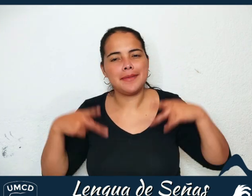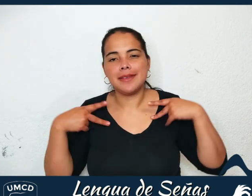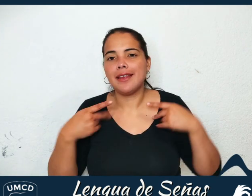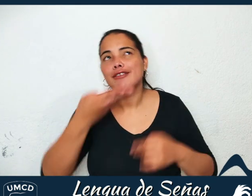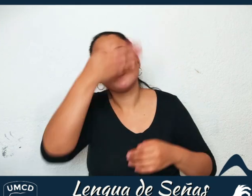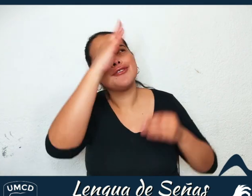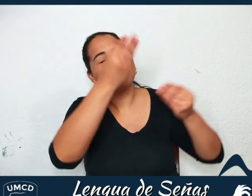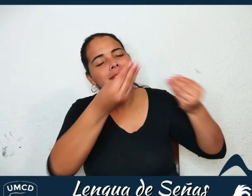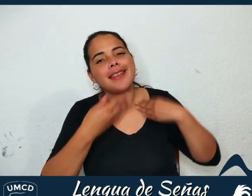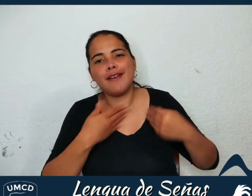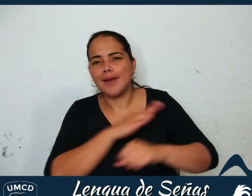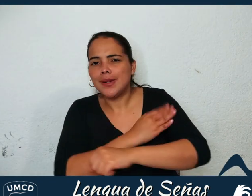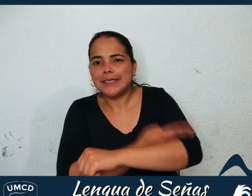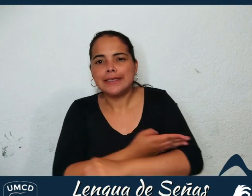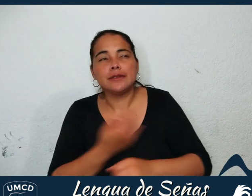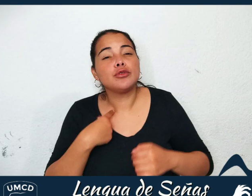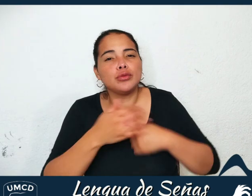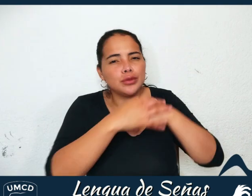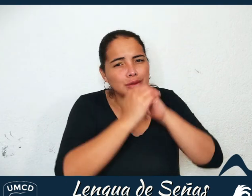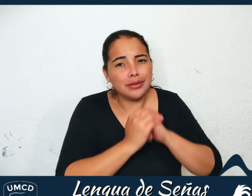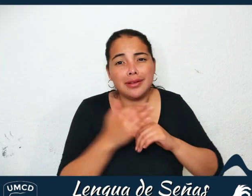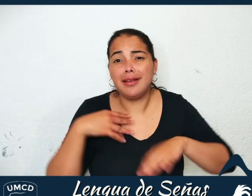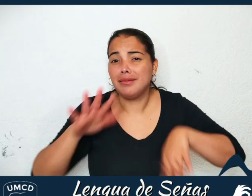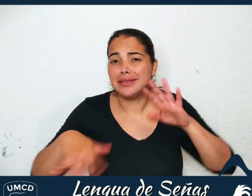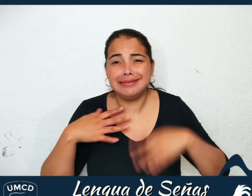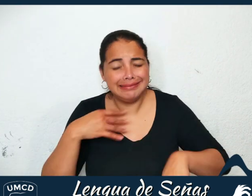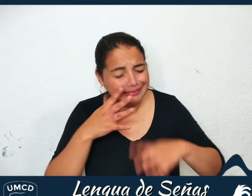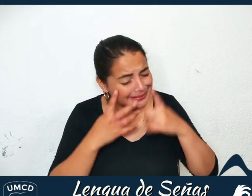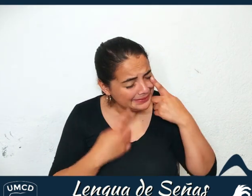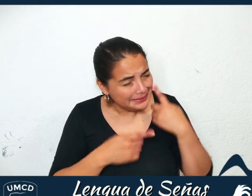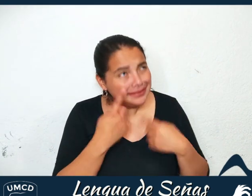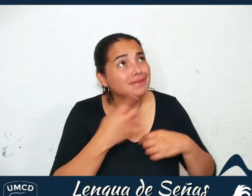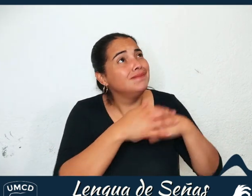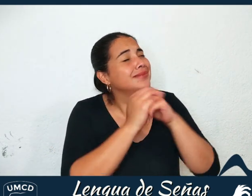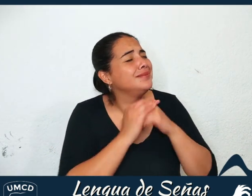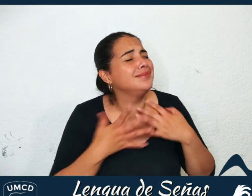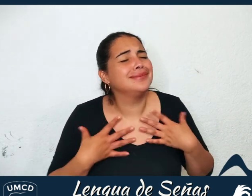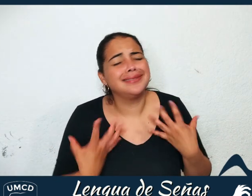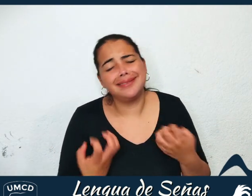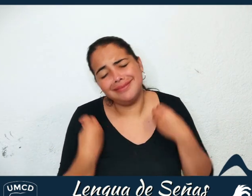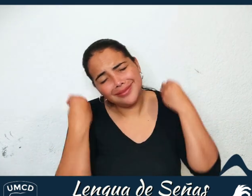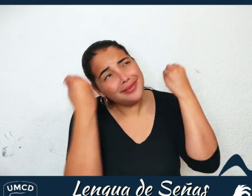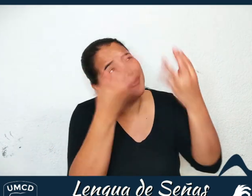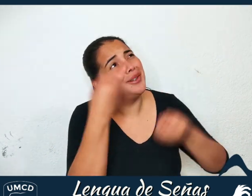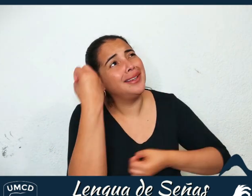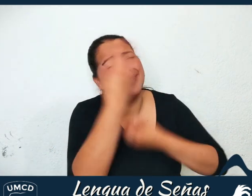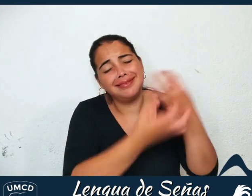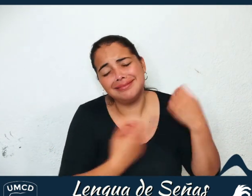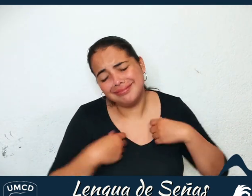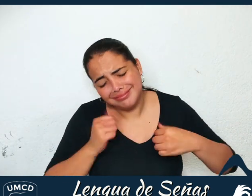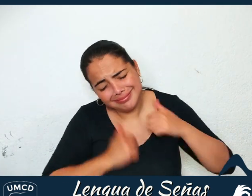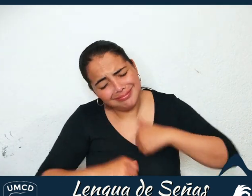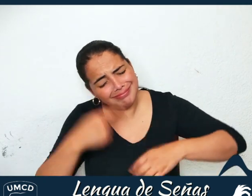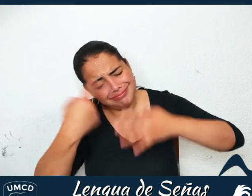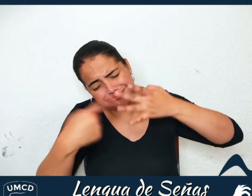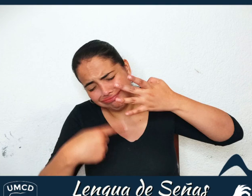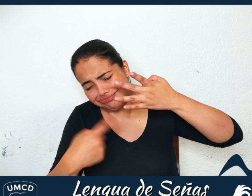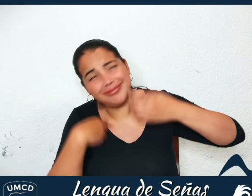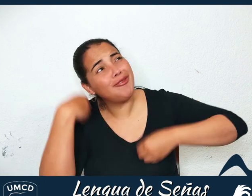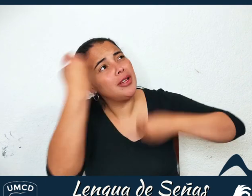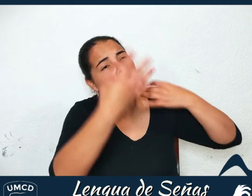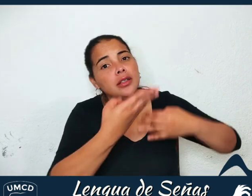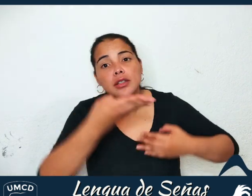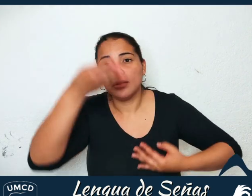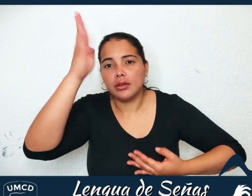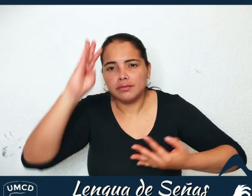trae fuerzas. Cuando nosotros oramos en medio de la aflicción y le entregamos nuestras cargas, Él toma nuestras